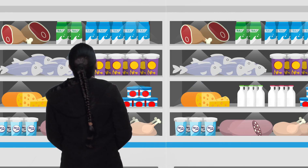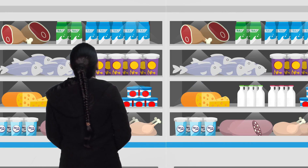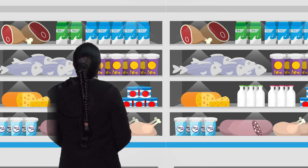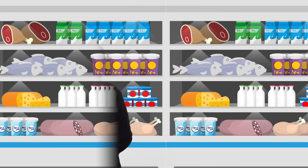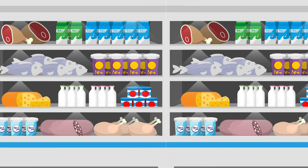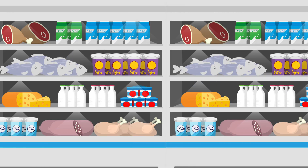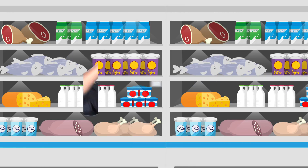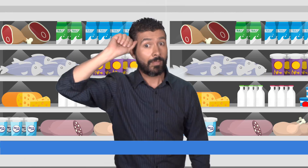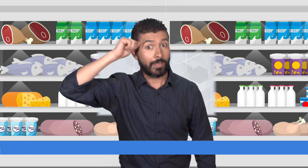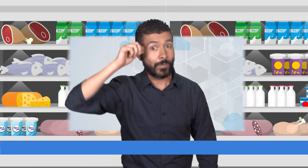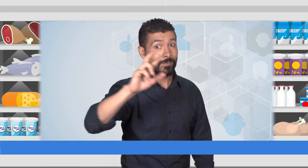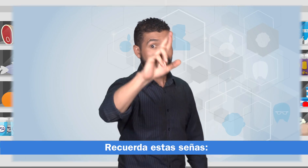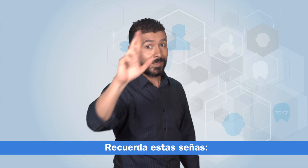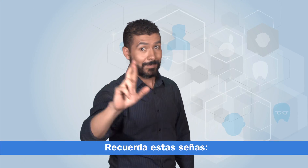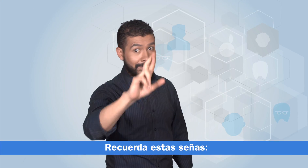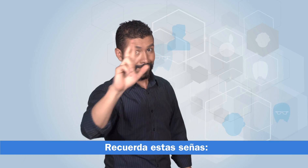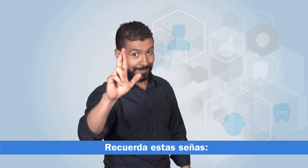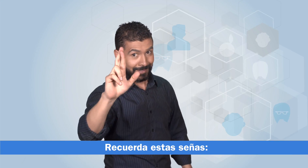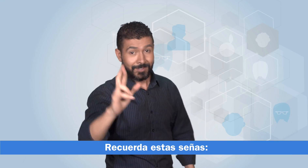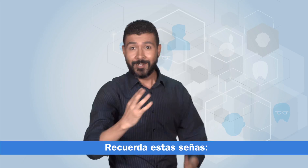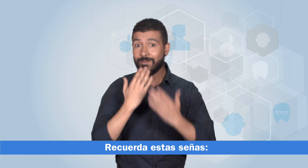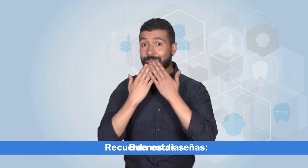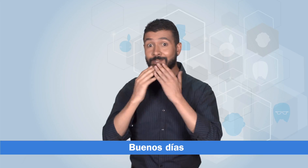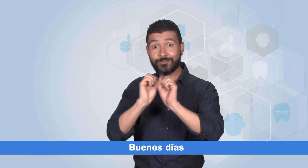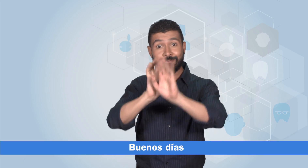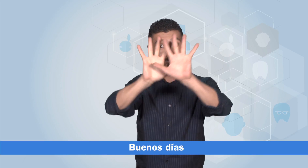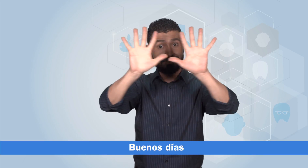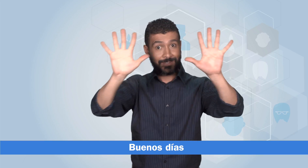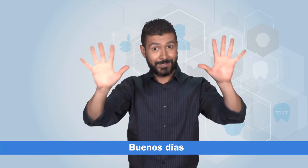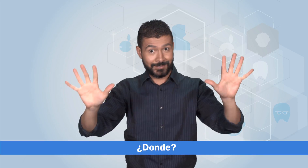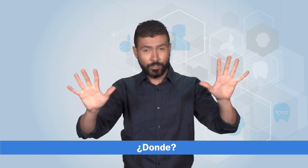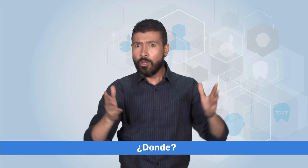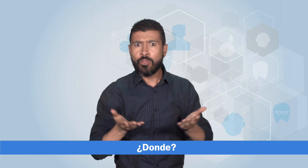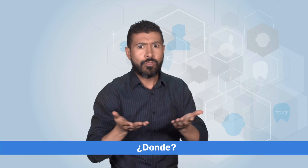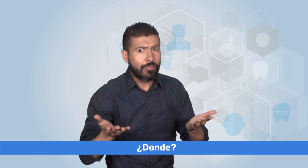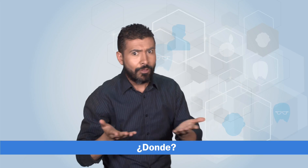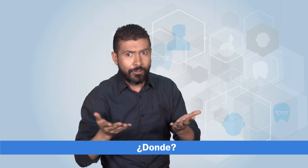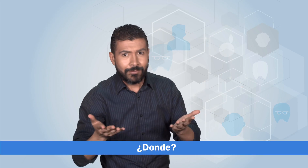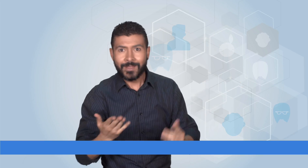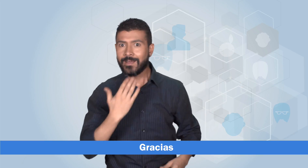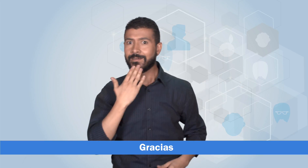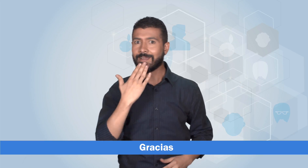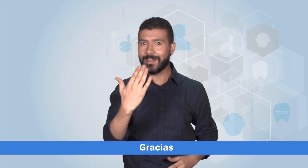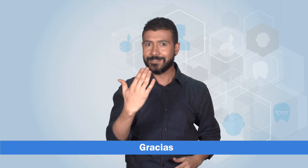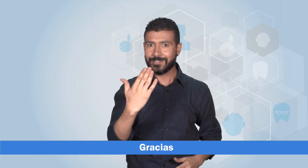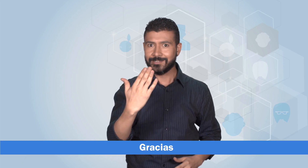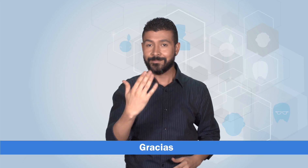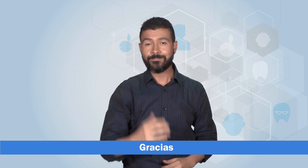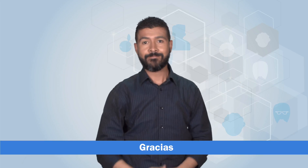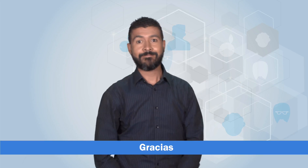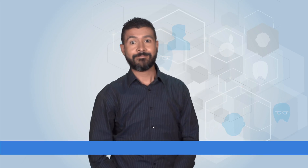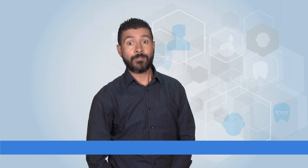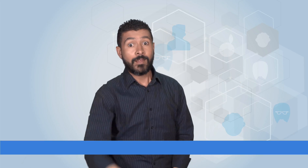Recuerda estas señas. Buenos días, ¿dónde? Gracias,